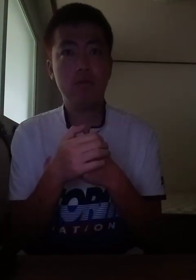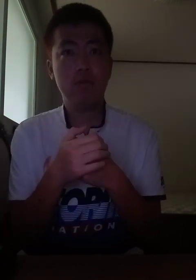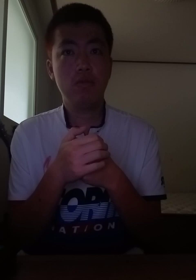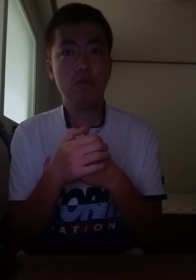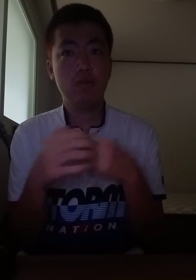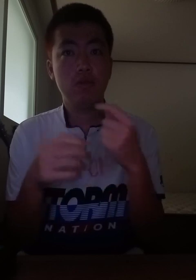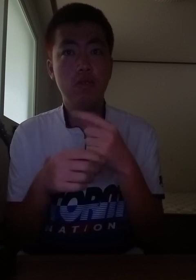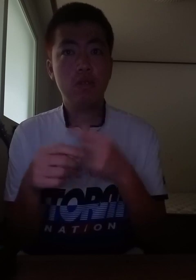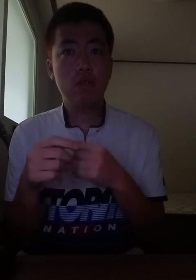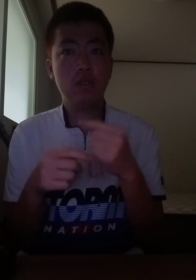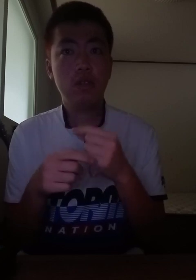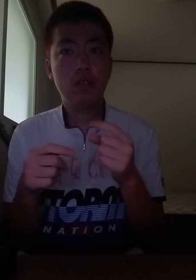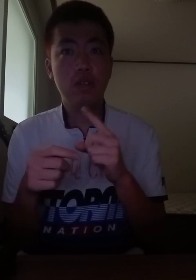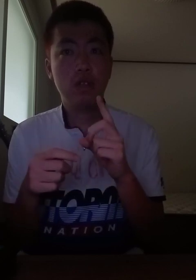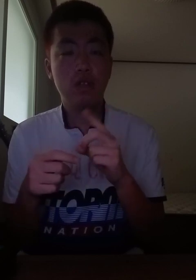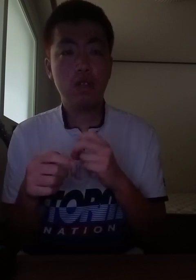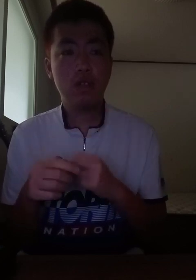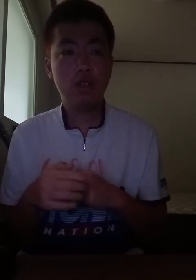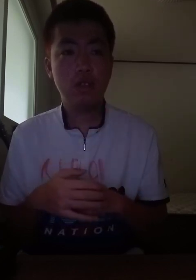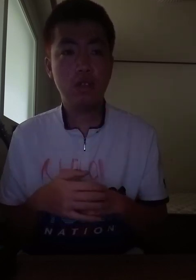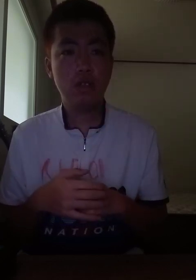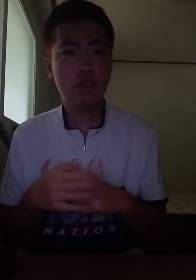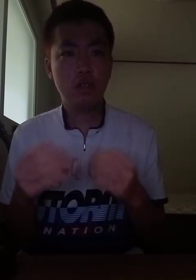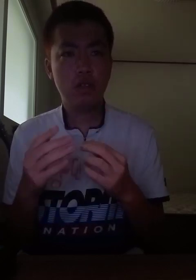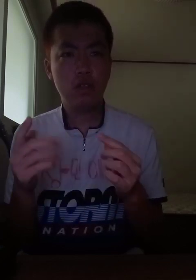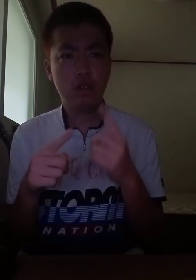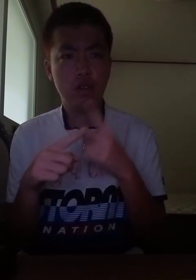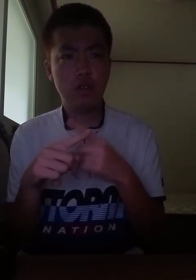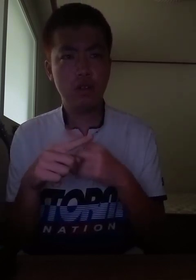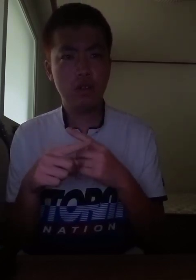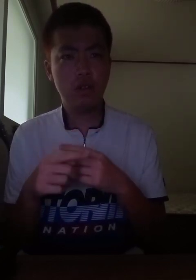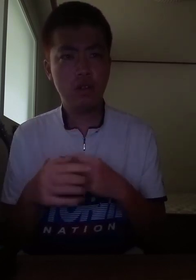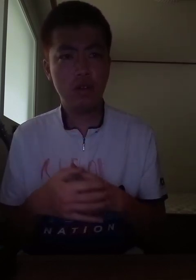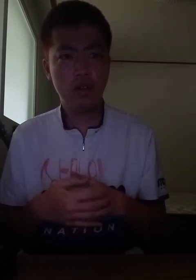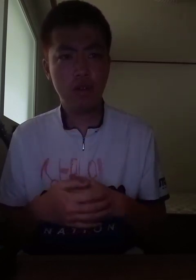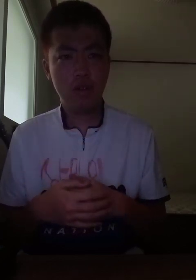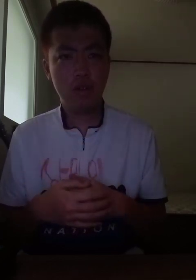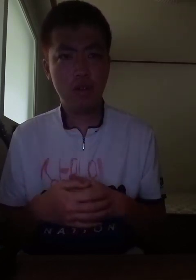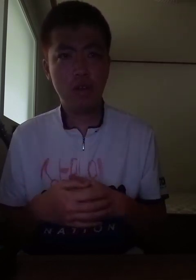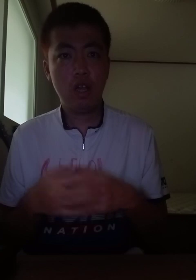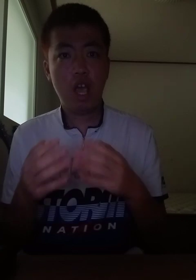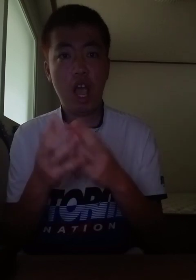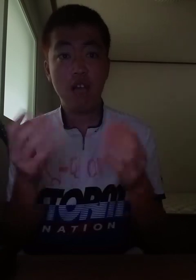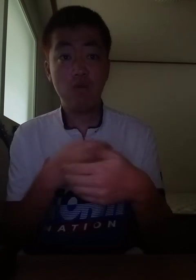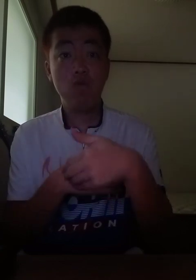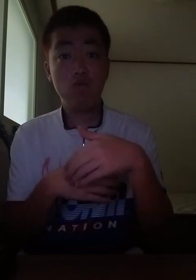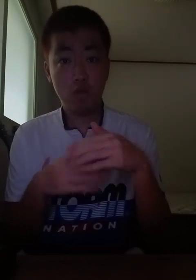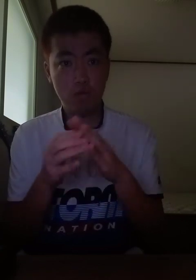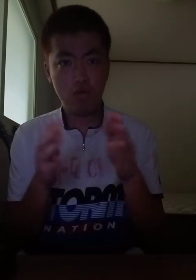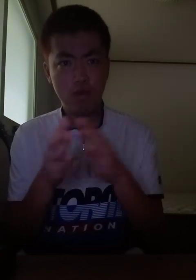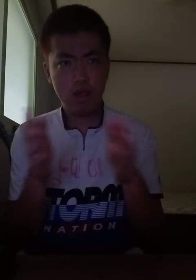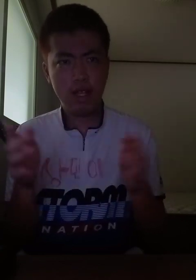이용해보시거나 들어보신 적 있으세요? 아니요, 한 번도 들어본 적이 없는데요. 안심 정류소는 불법 주차된 차량의